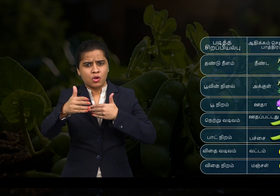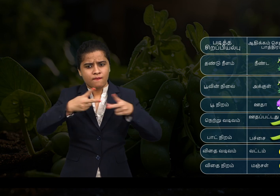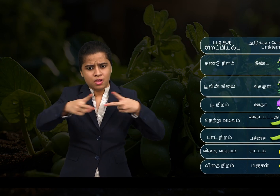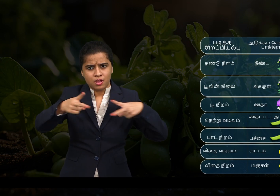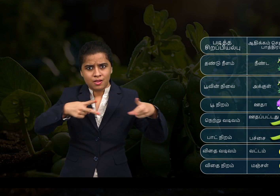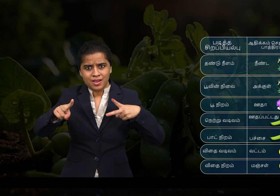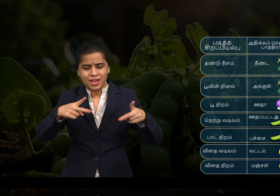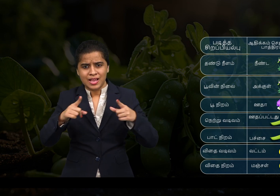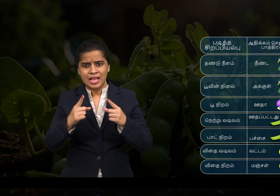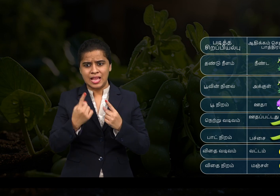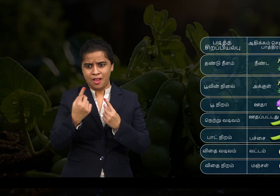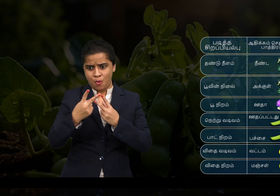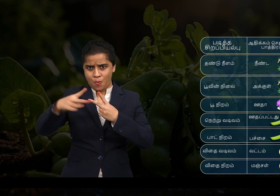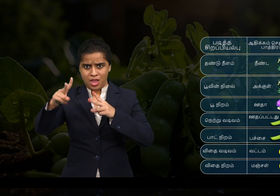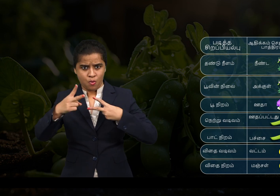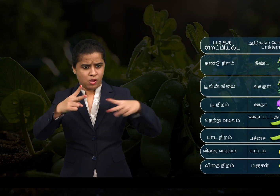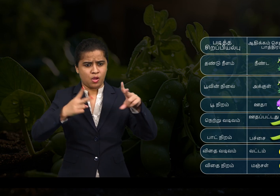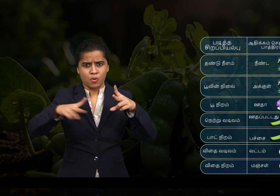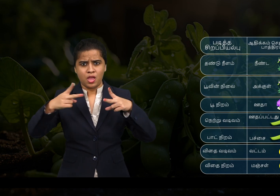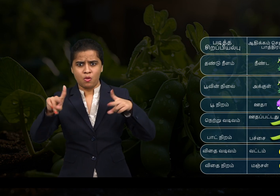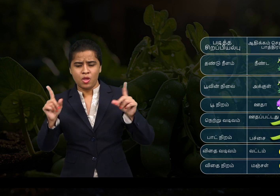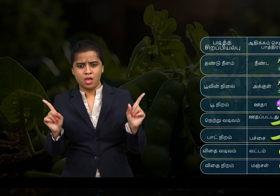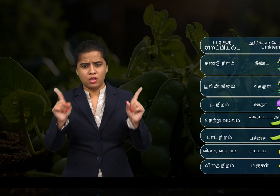34 வெவ்வேறு வகைகளில் ஆய்வு செய்தார்.